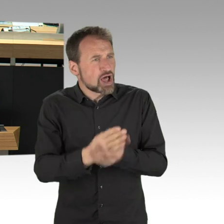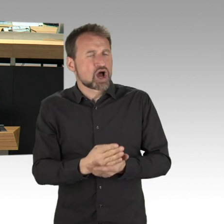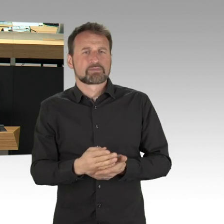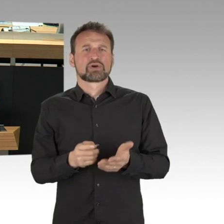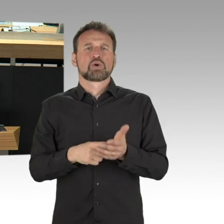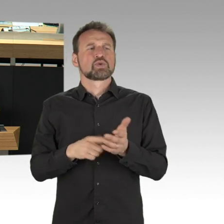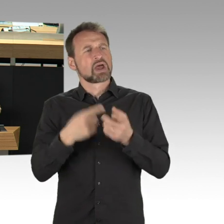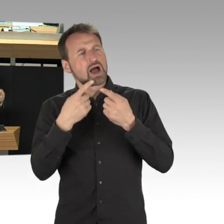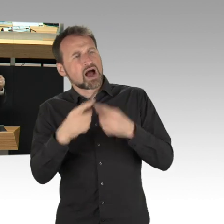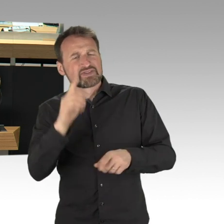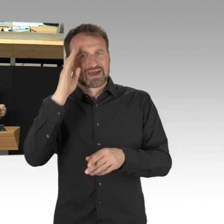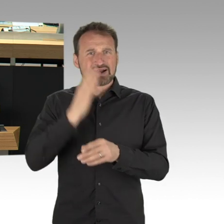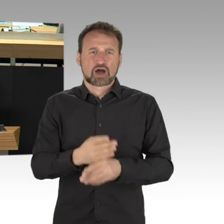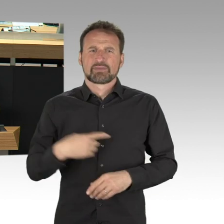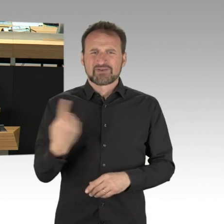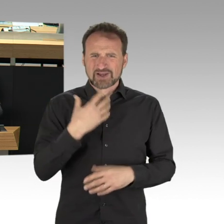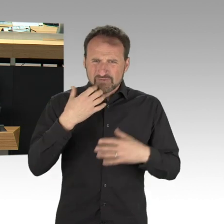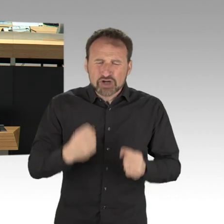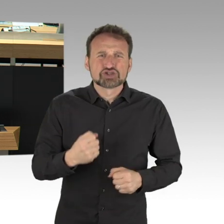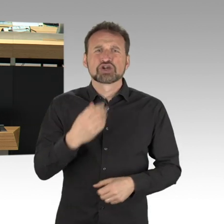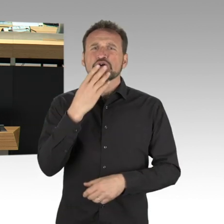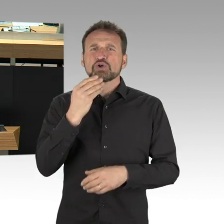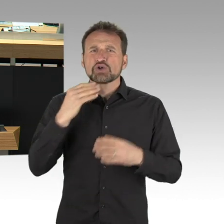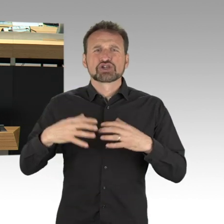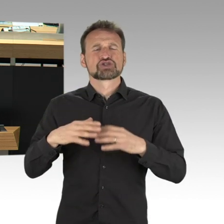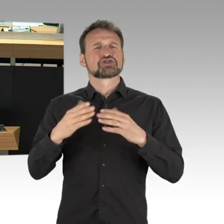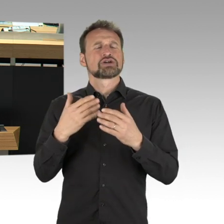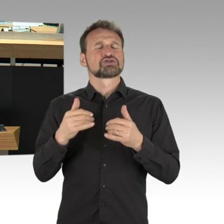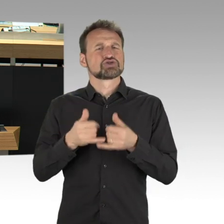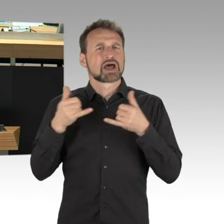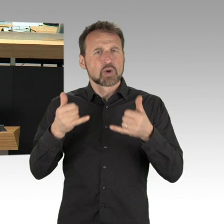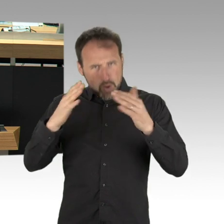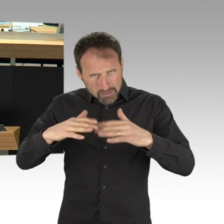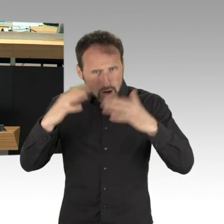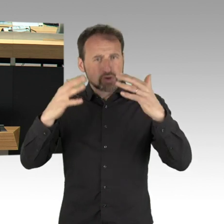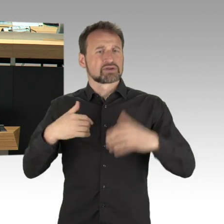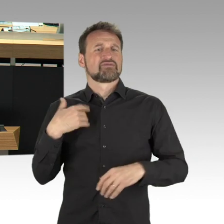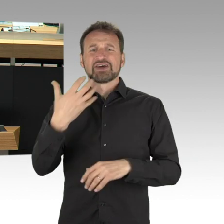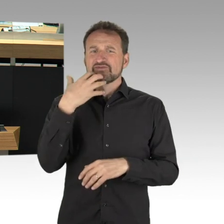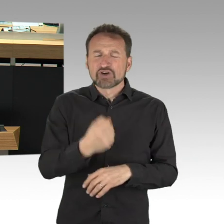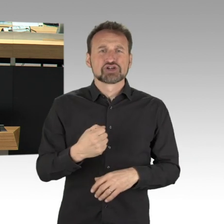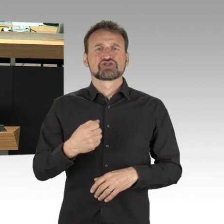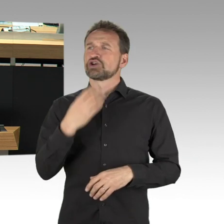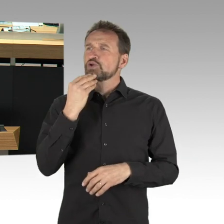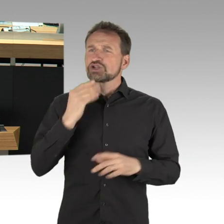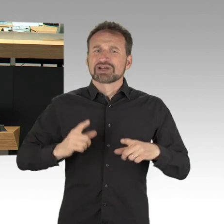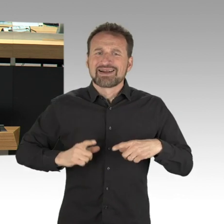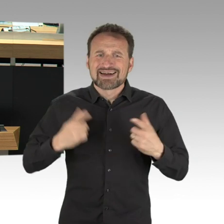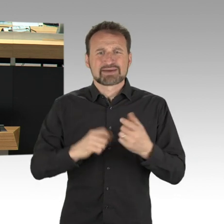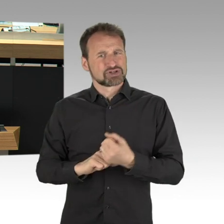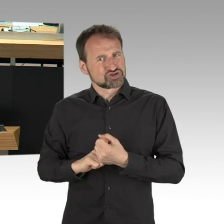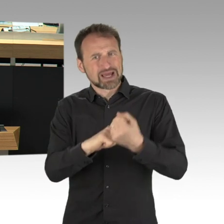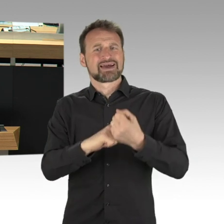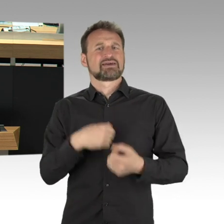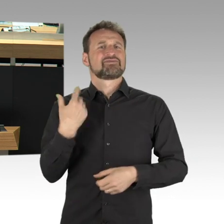Unternehmen stärken. Wir wollen jüdisches Leben stärken. Und wir wollen, dass Menschen wie Sie respektieren, dass Judentum dazugehört.